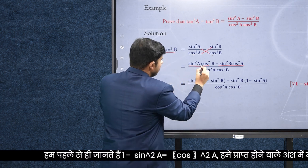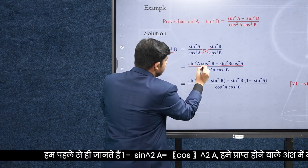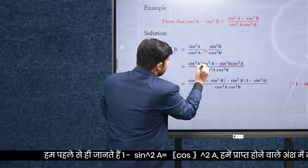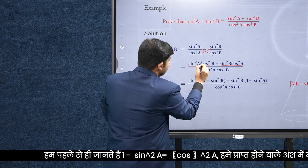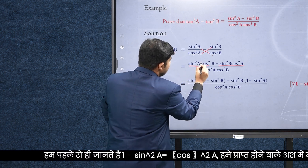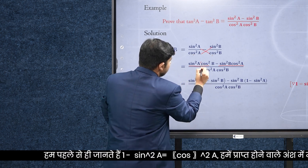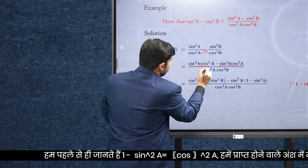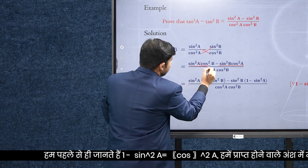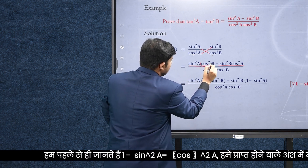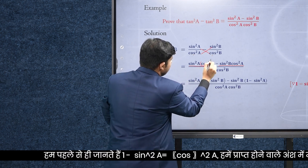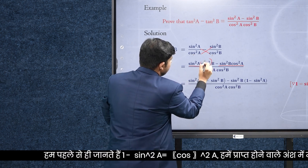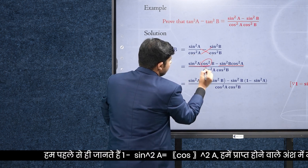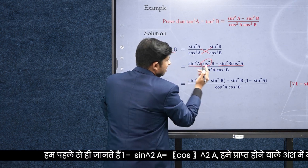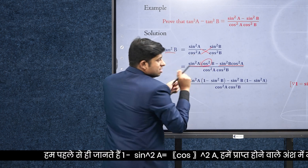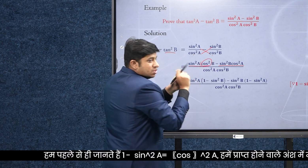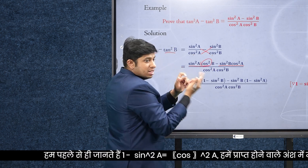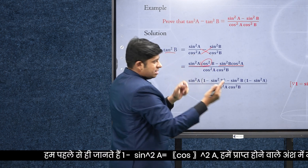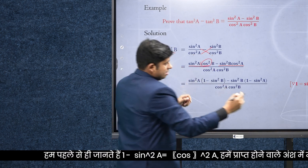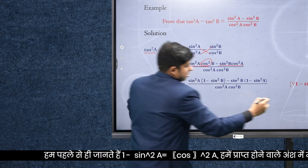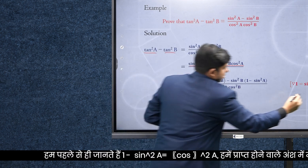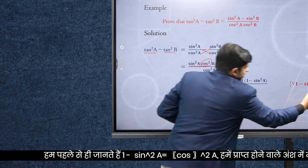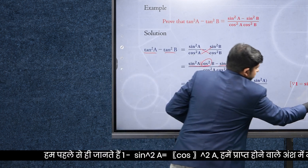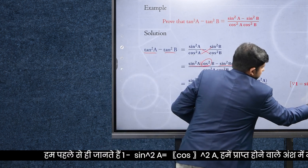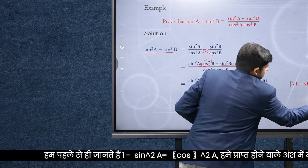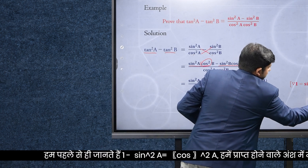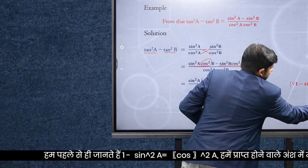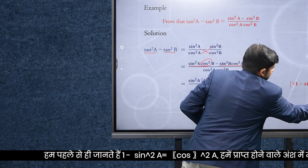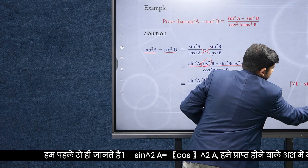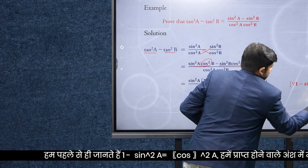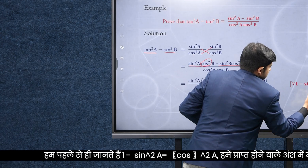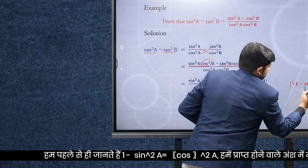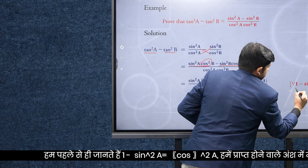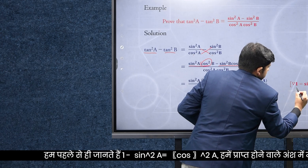हमें प्राप्त होता है हमें प्राप्त होने वाले अंश में मानों को बदले